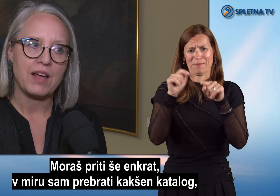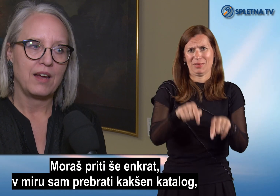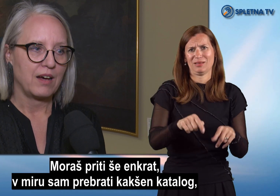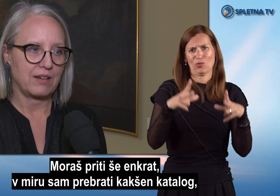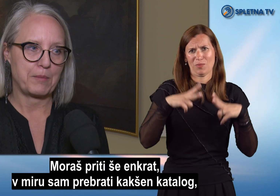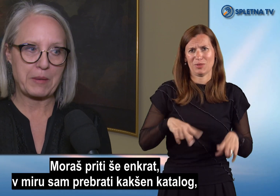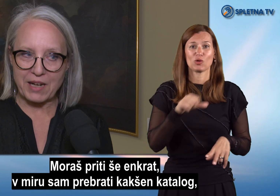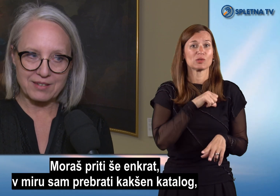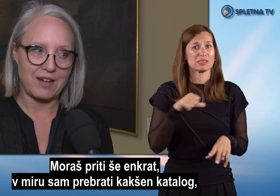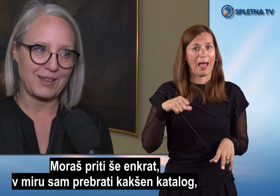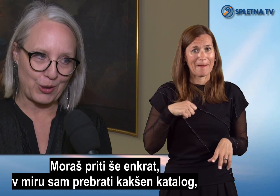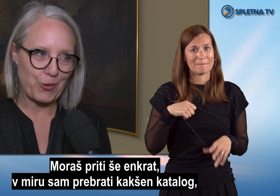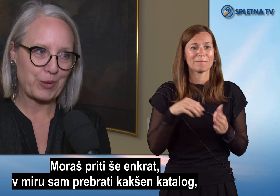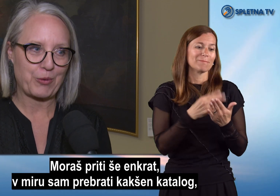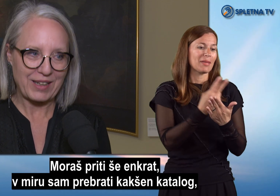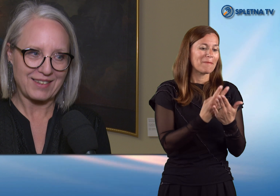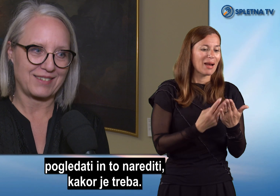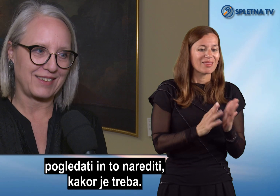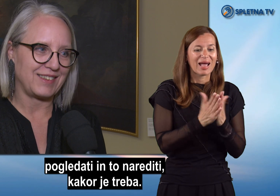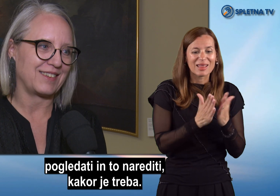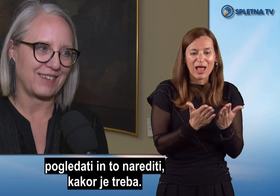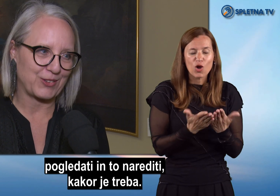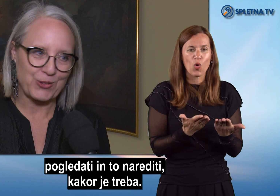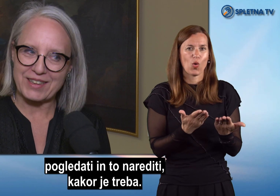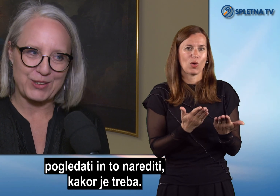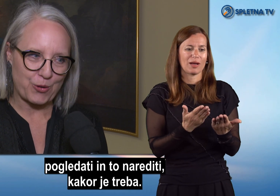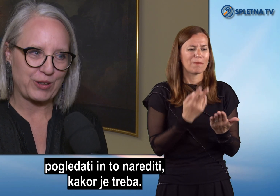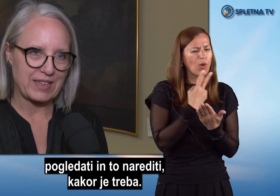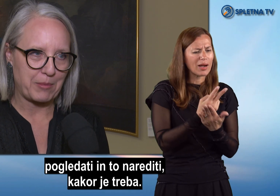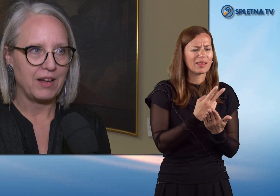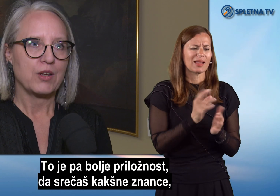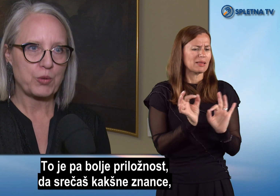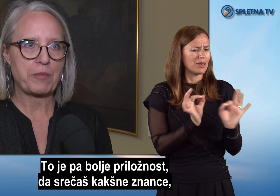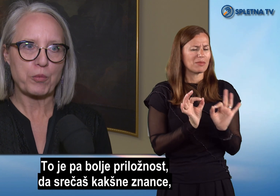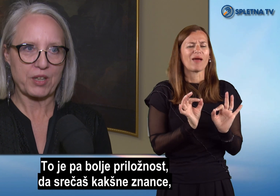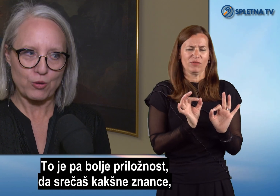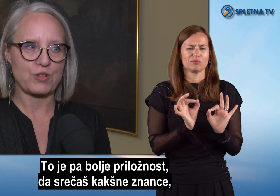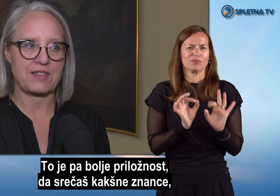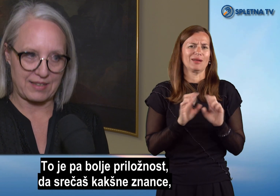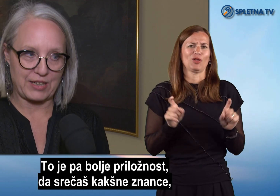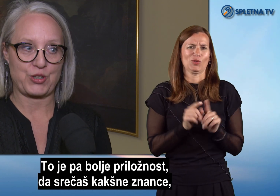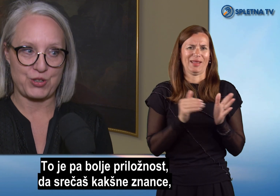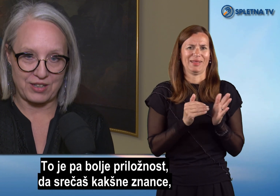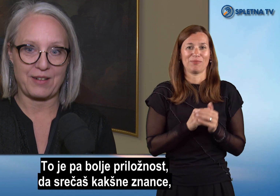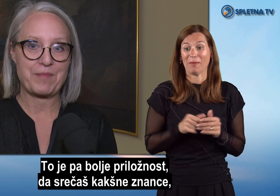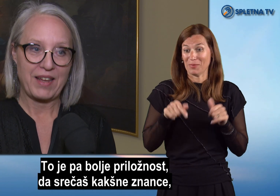sam, prebrati kak katalog, pogledati in to narediti, kako je treba. To je pa bolj priložnost,